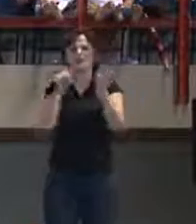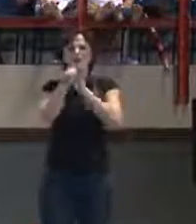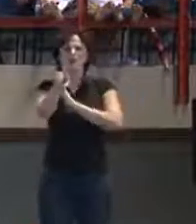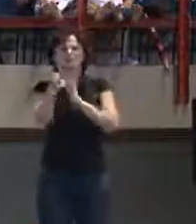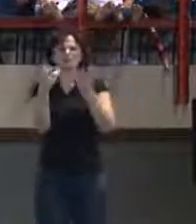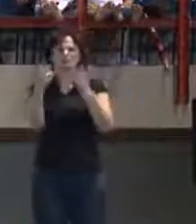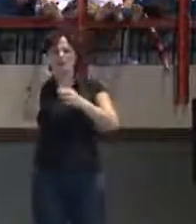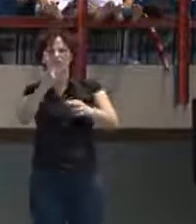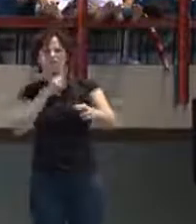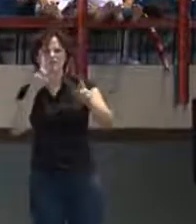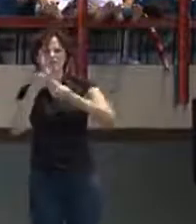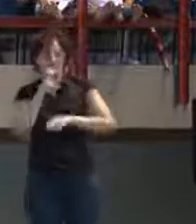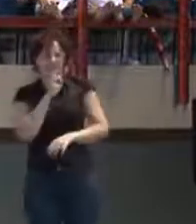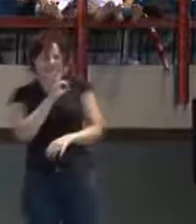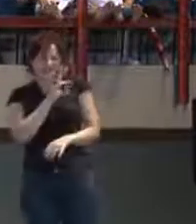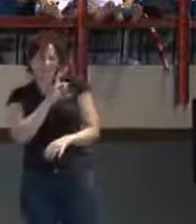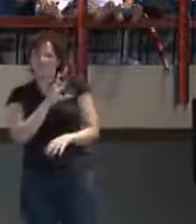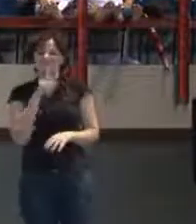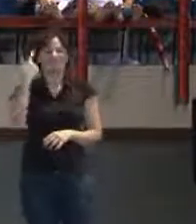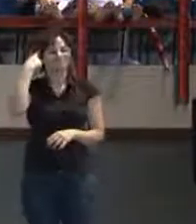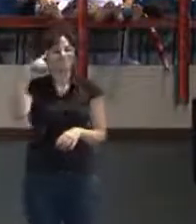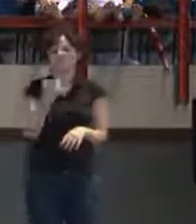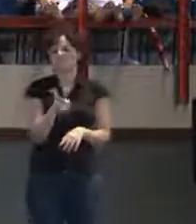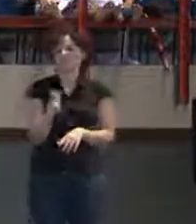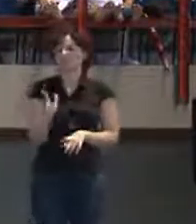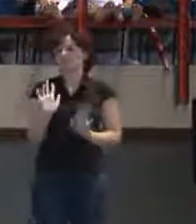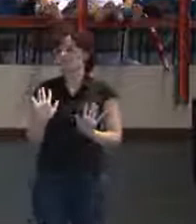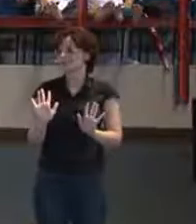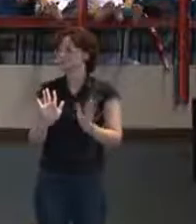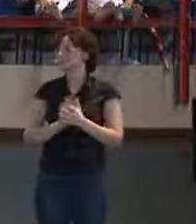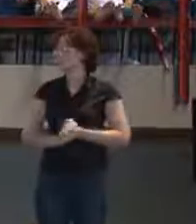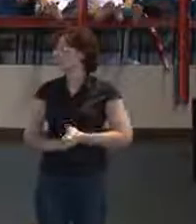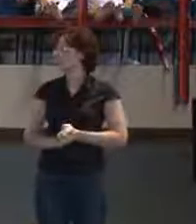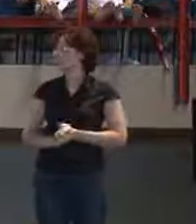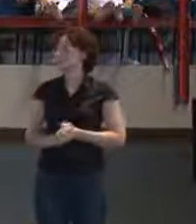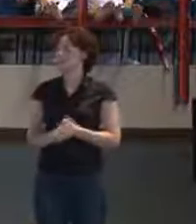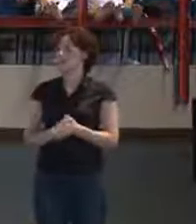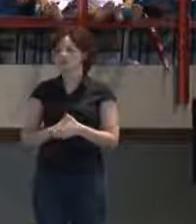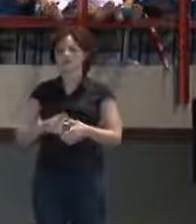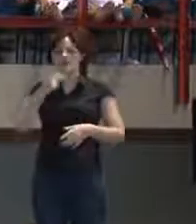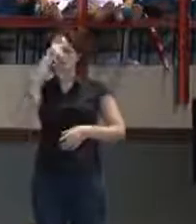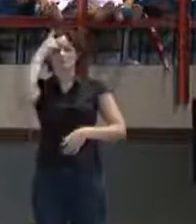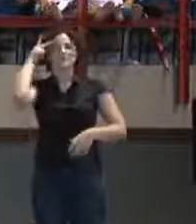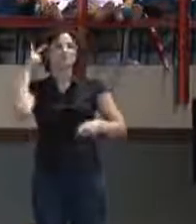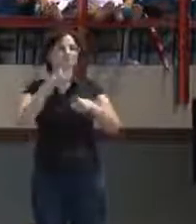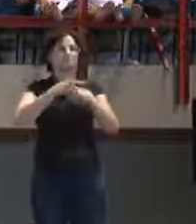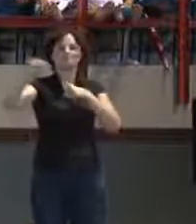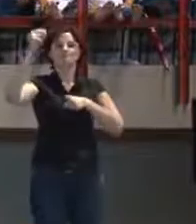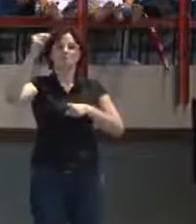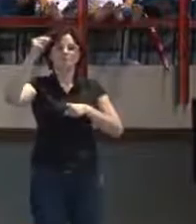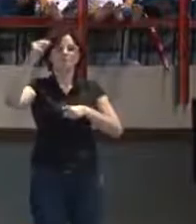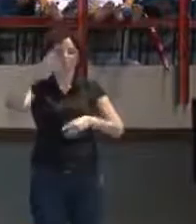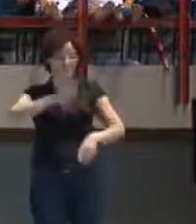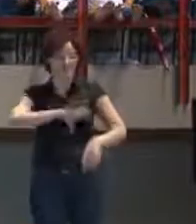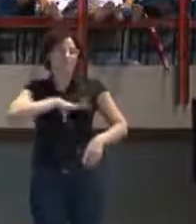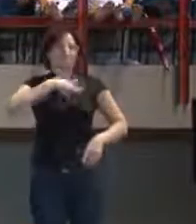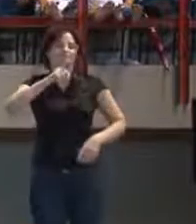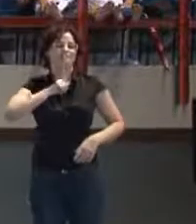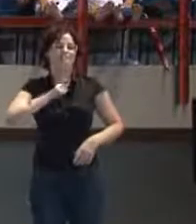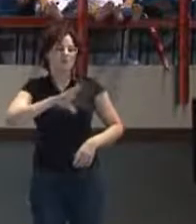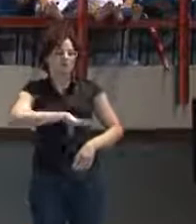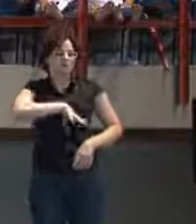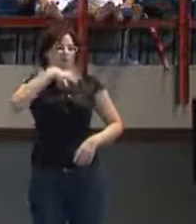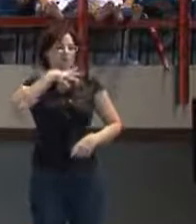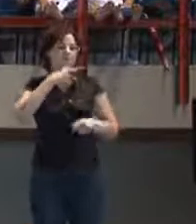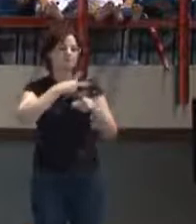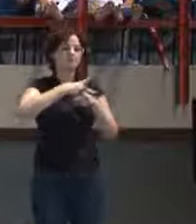coisa que a gente tem que aprender na vida a não ter. Os grandes vitoriosos foram aqueles que ousaram descobrir a